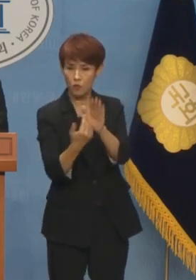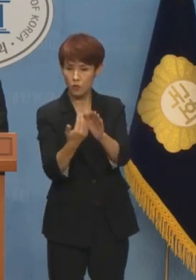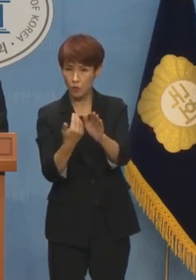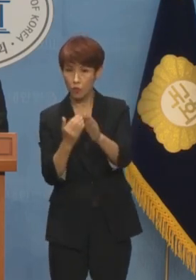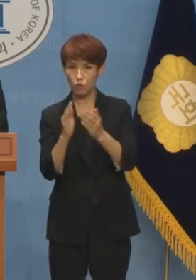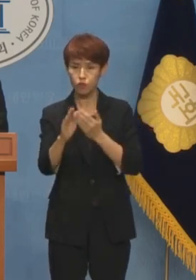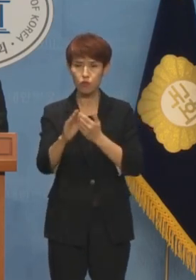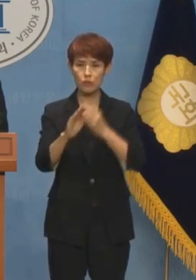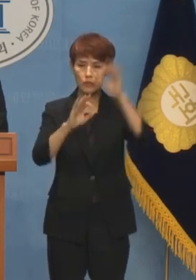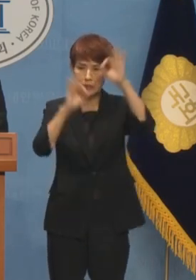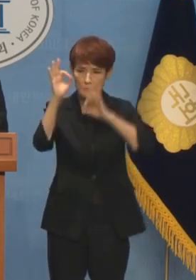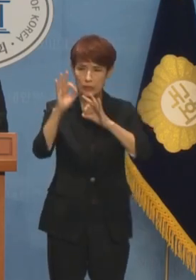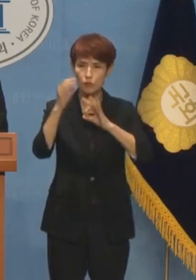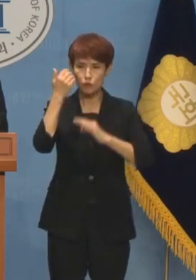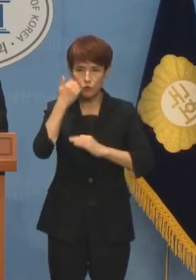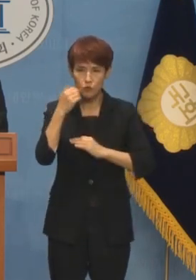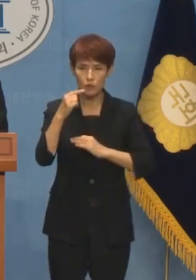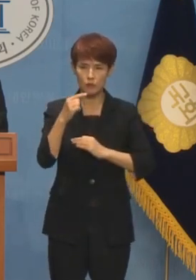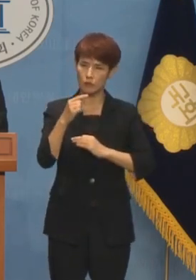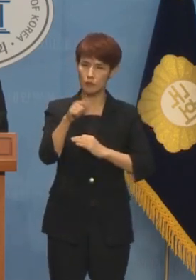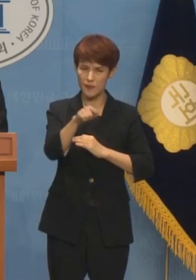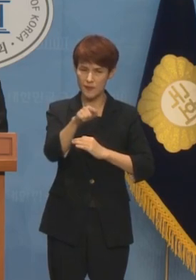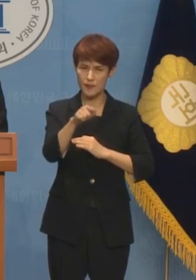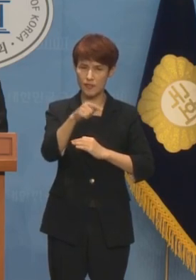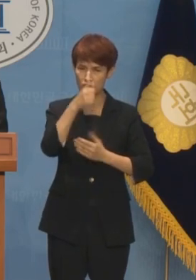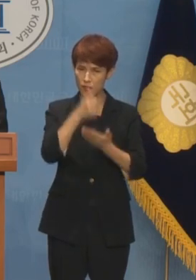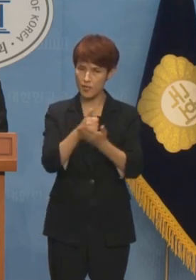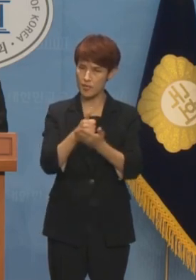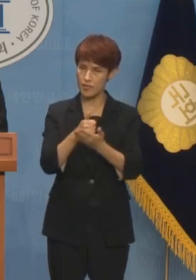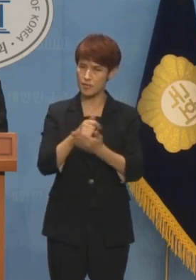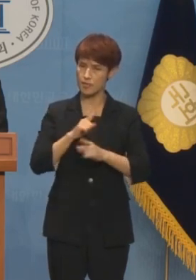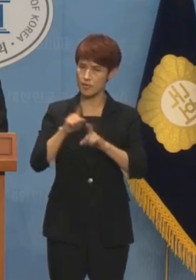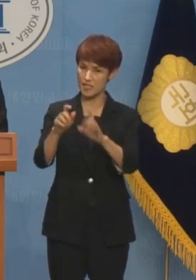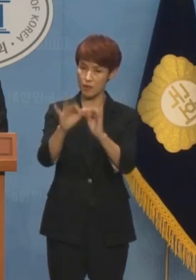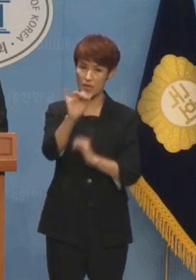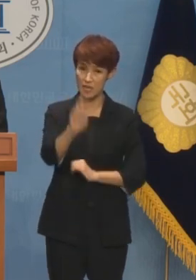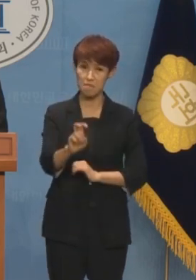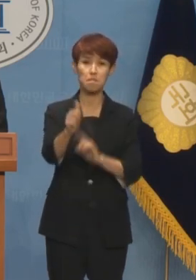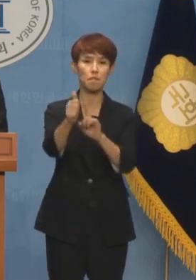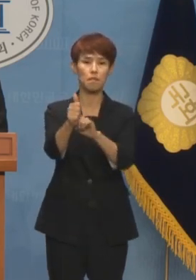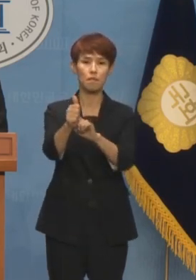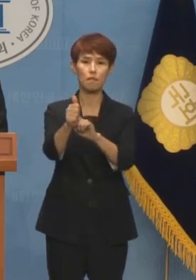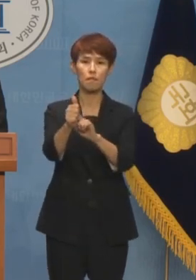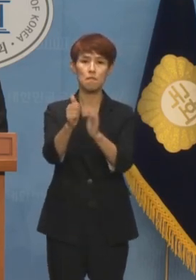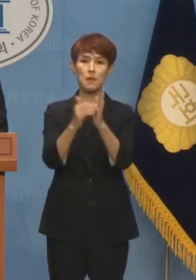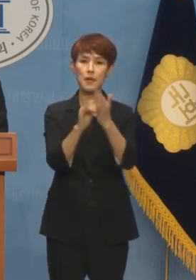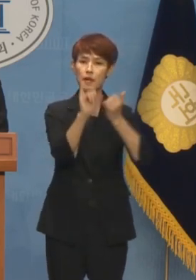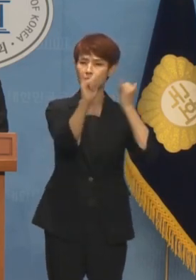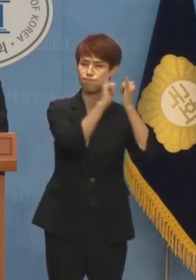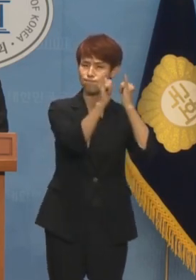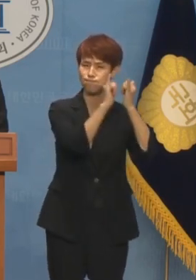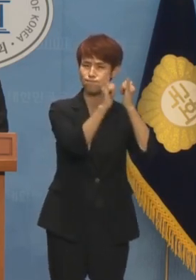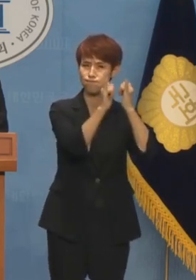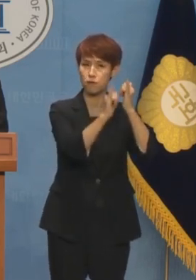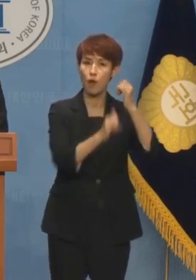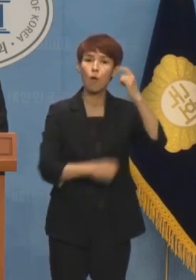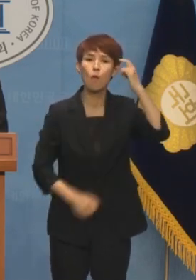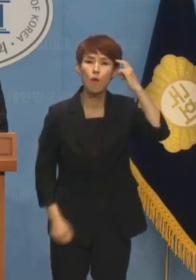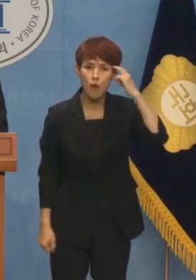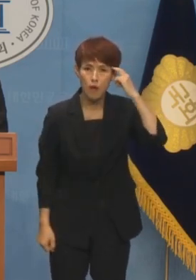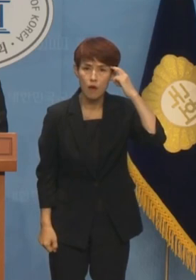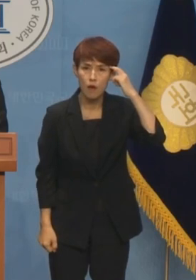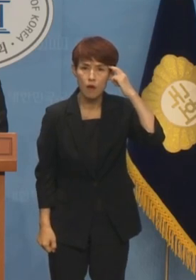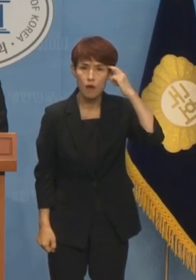전후해 과실치사 피의자인 임 사단장과 그것도 비화폰을 이용해 수차례 통화한 이유가